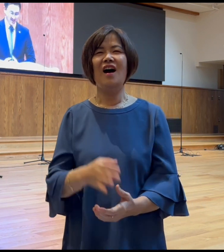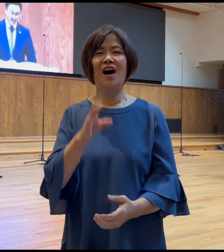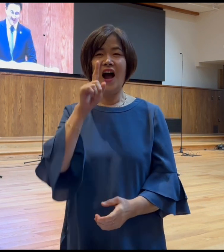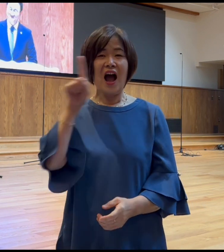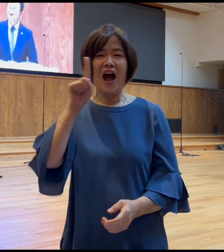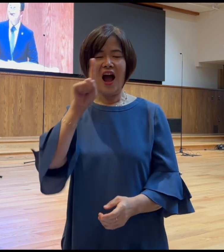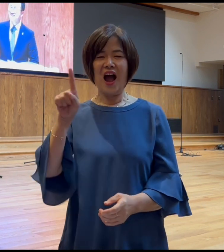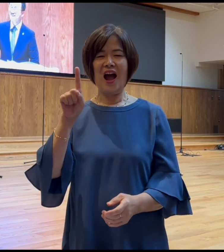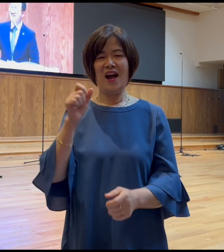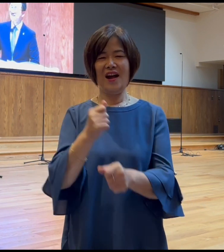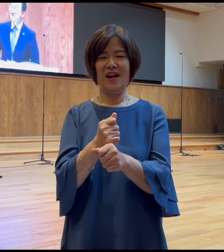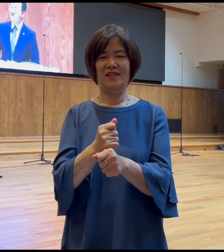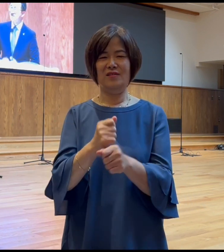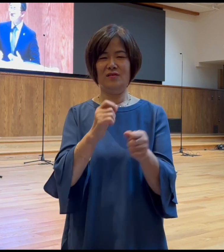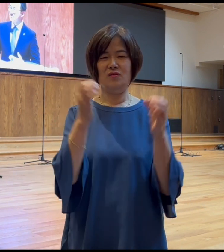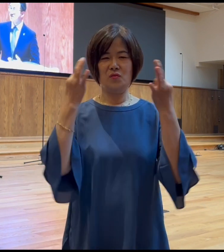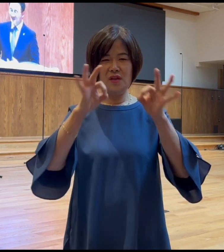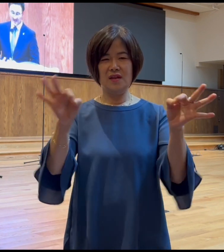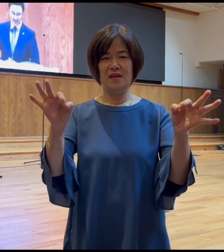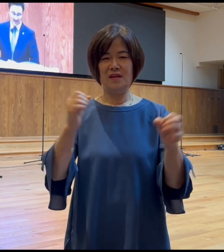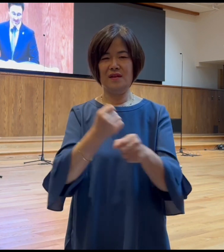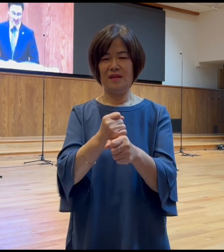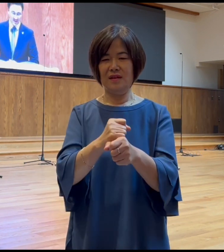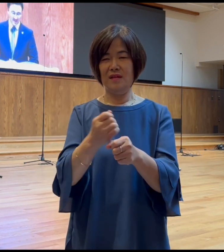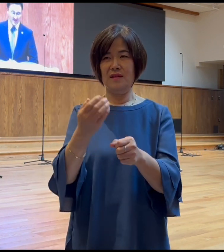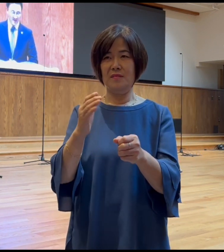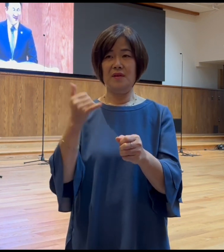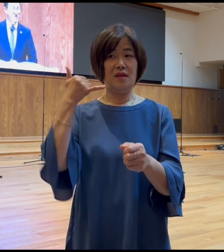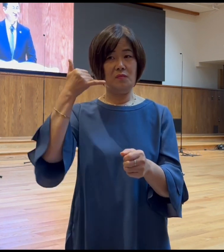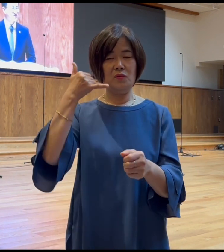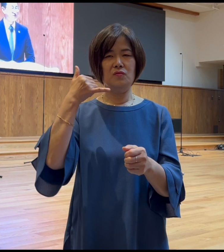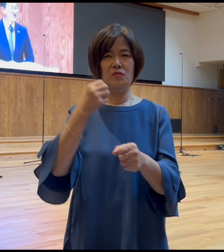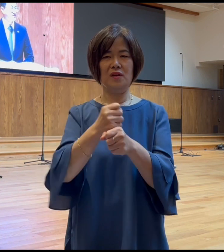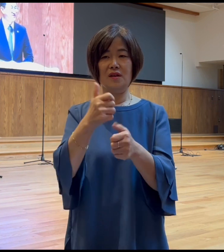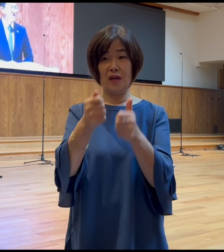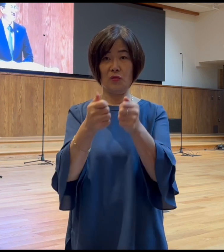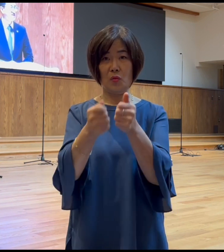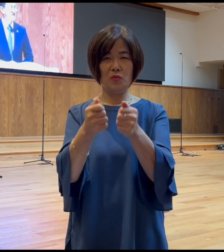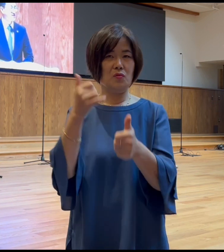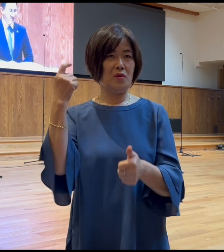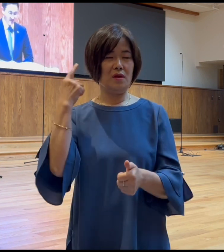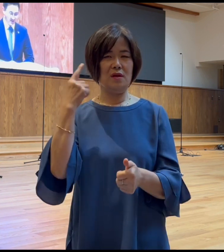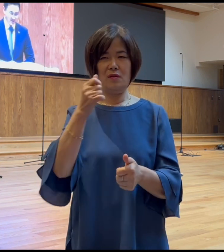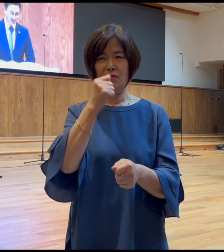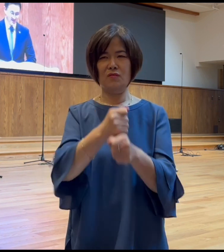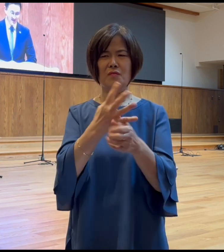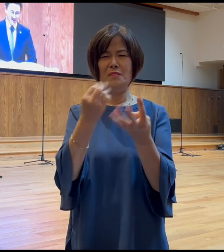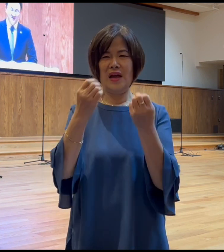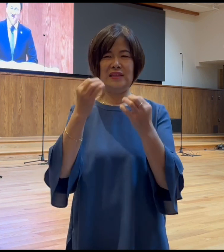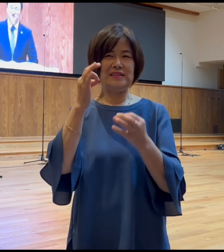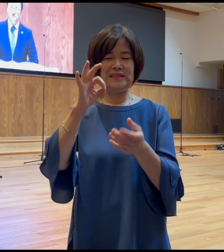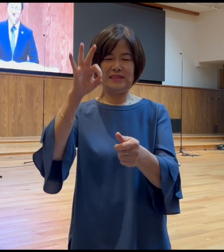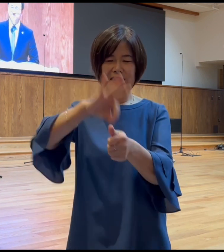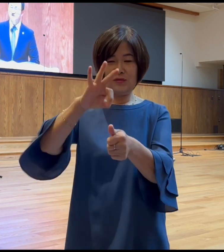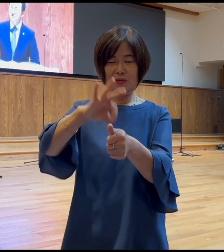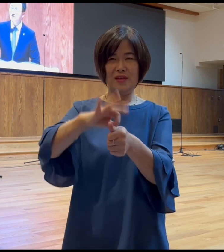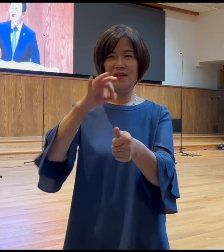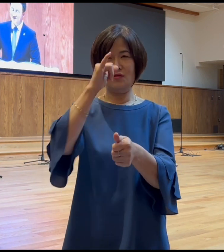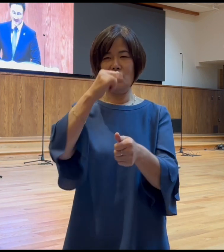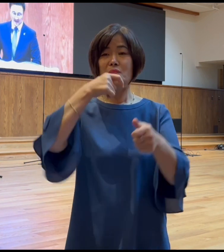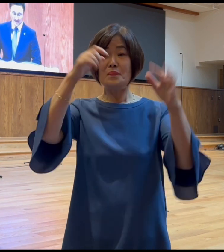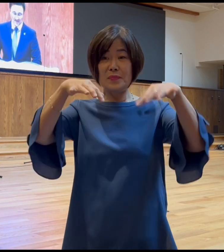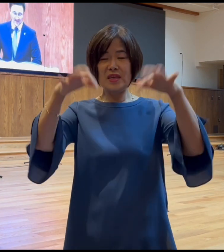하는 소리, 벨 소리도 있고요. 카툭 소리도 있고, 잔소리도 있고,